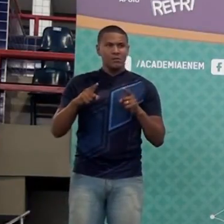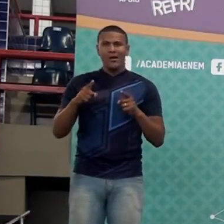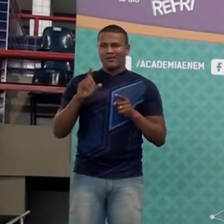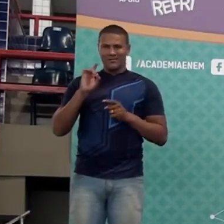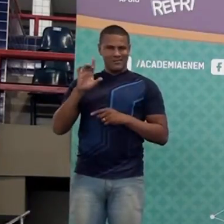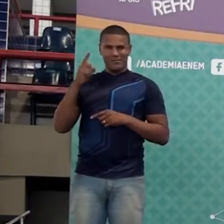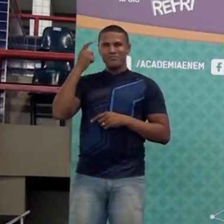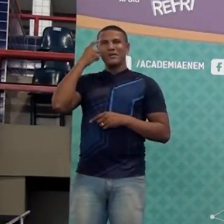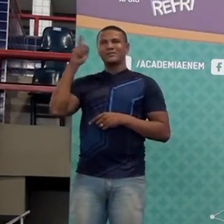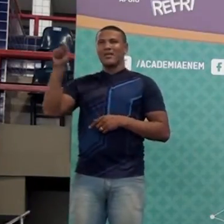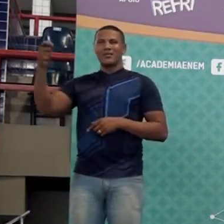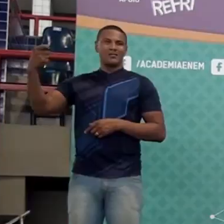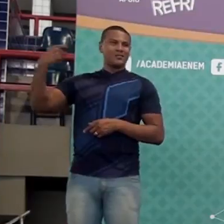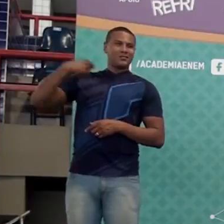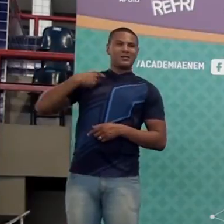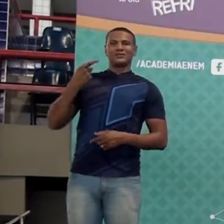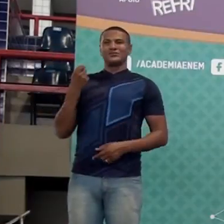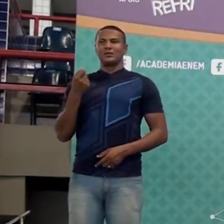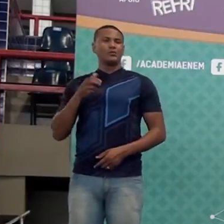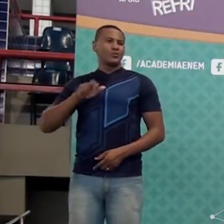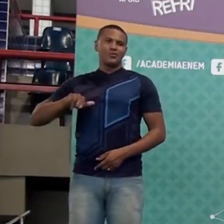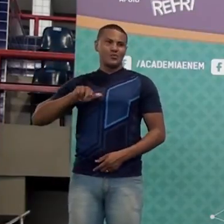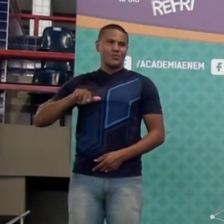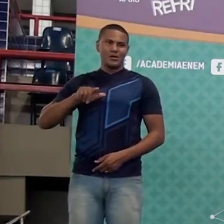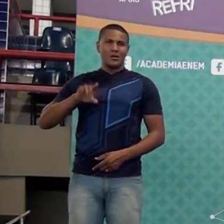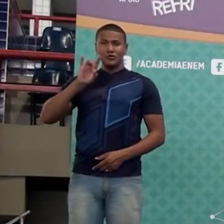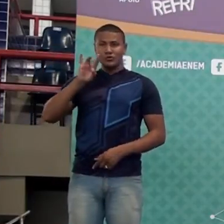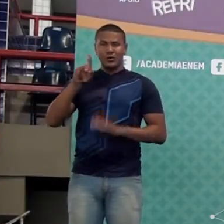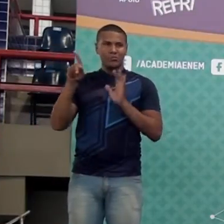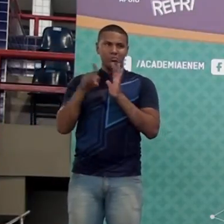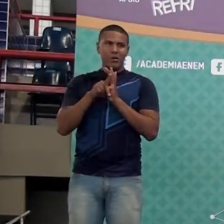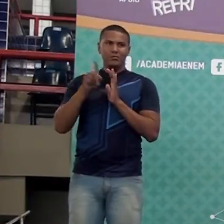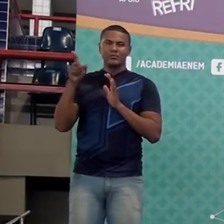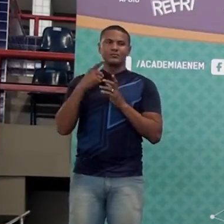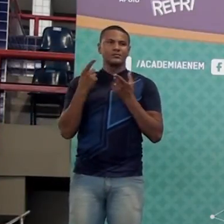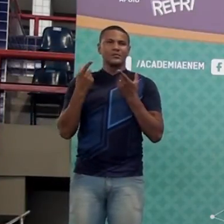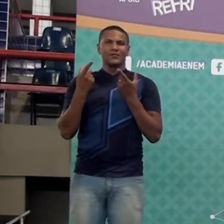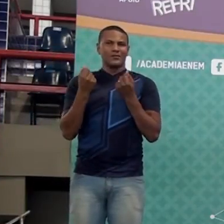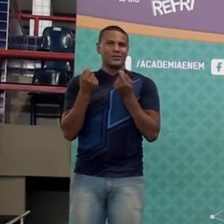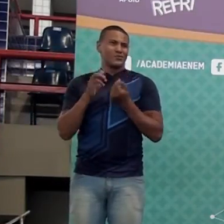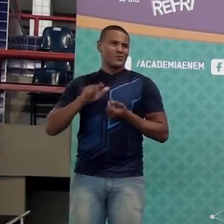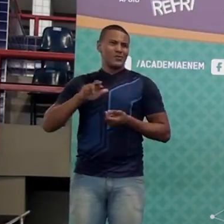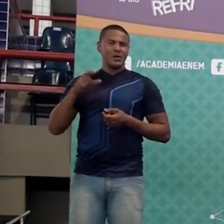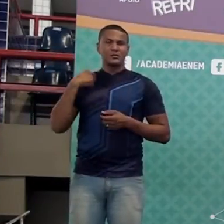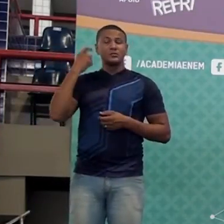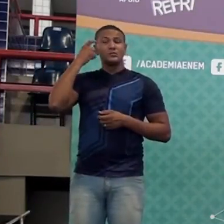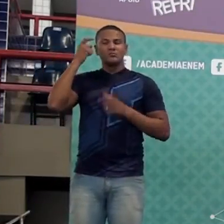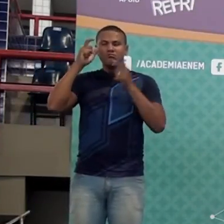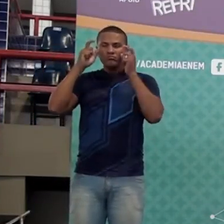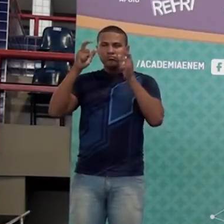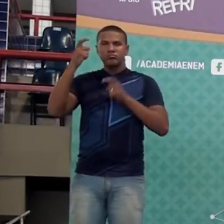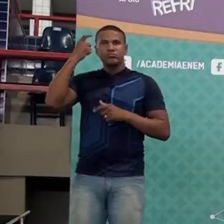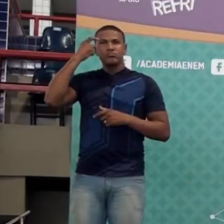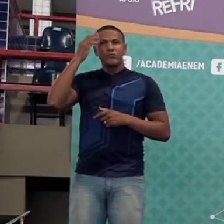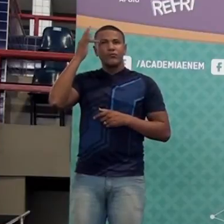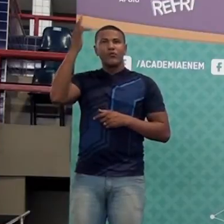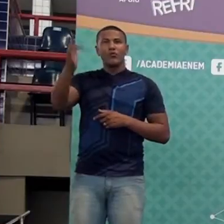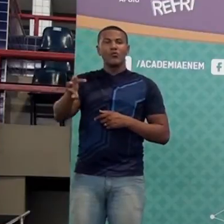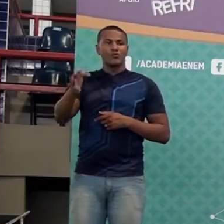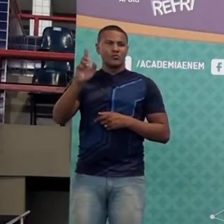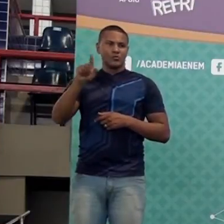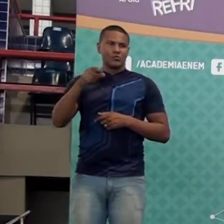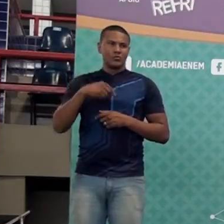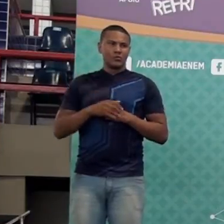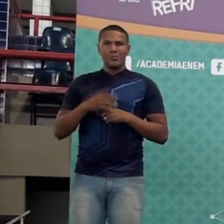questão ambiental do que por uma questão financeira. Porque a pessoa deixa de jogar esse óleo como lixo